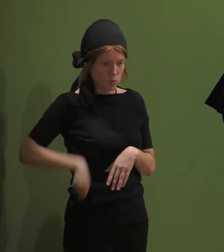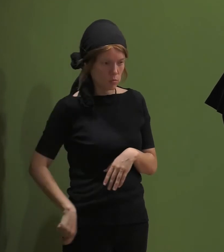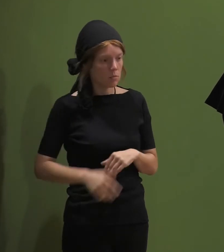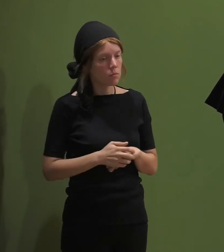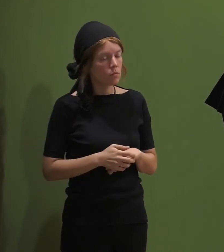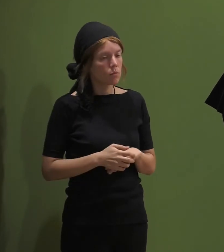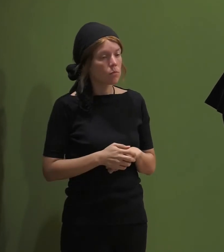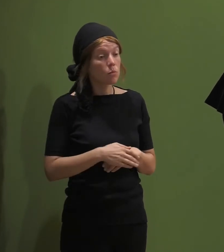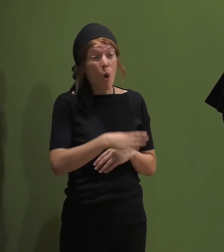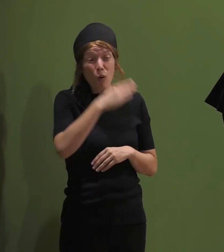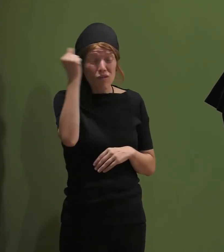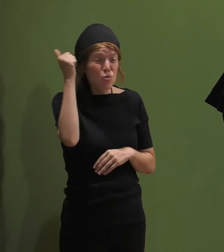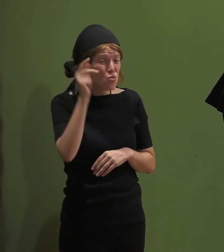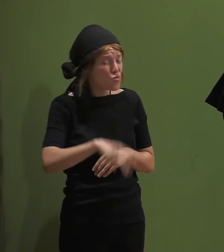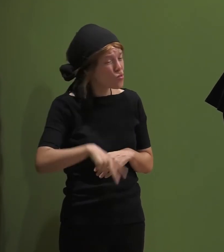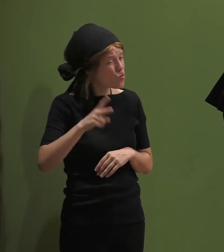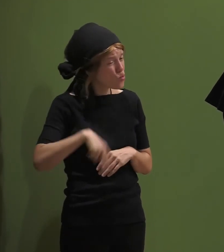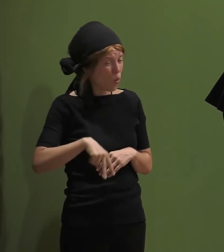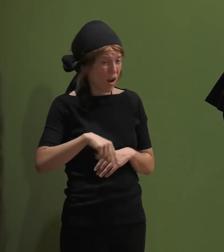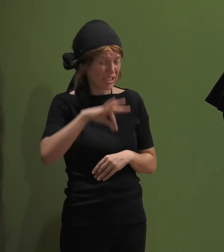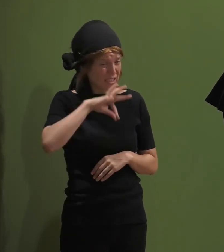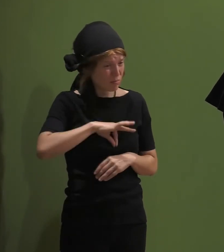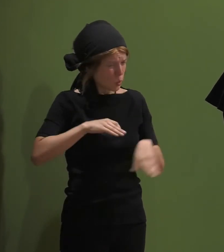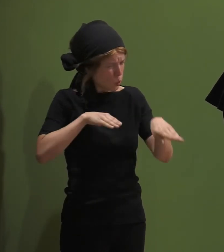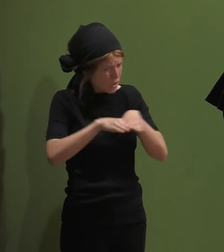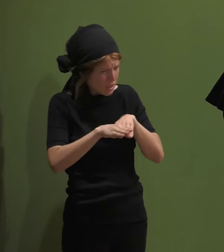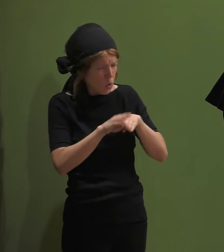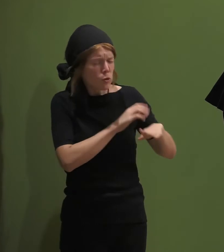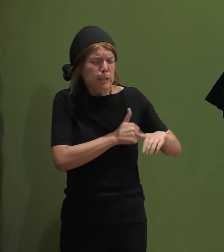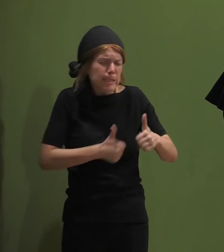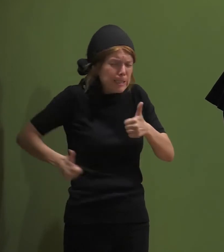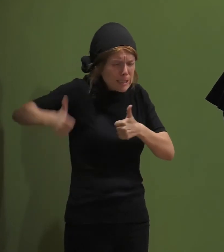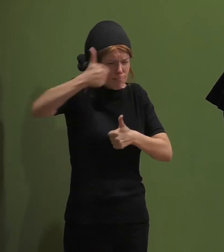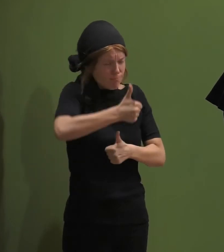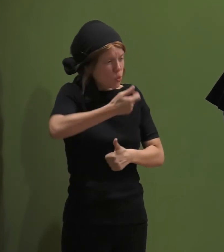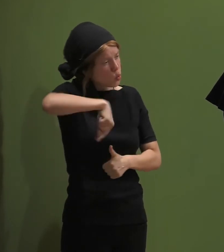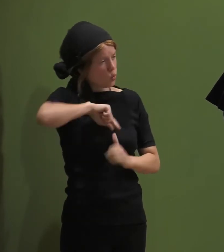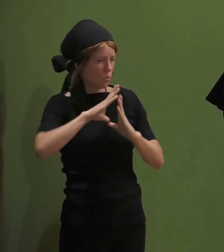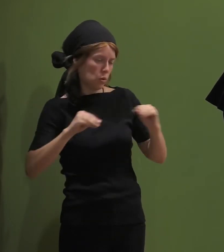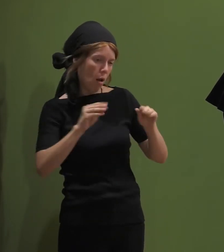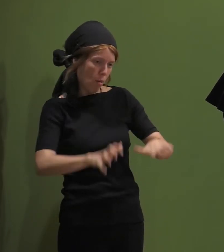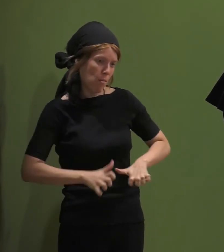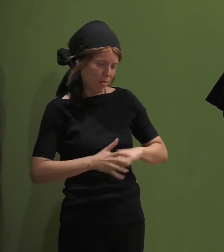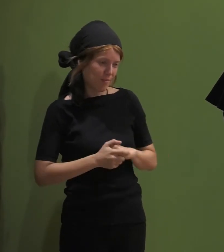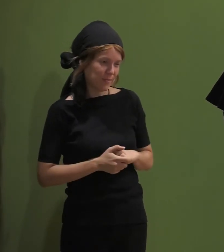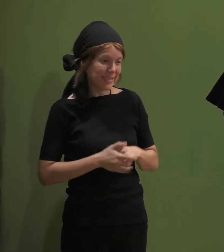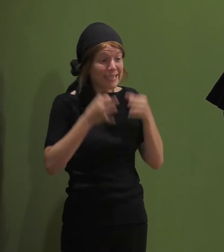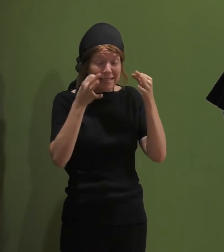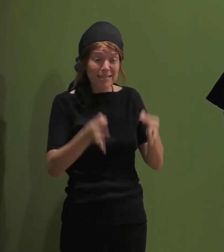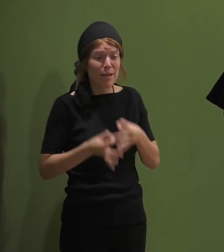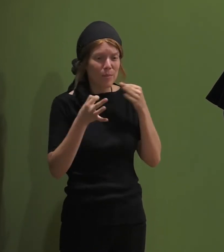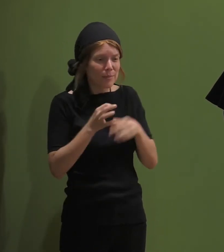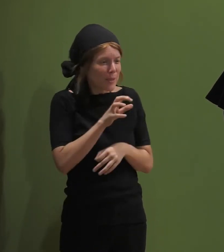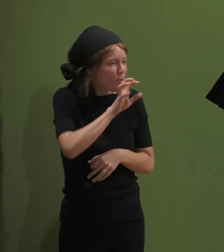nunca olvidéis el rigor intelectual y el espíritu crítico y de superación que habéis aprendido en nuestra universidad. Mantened siempre